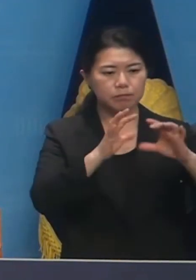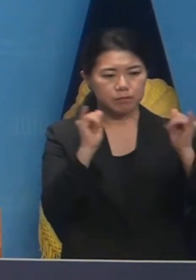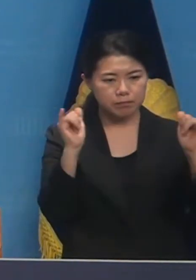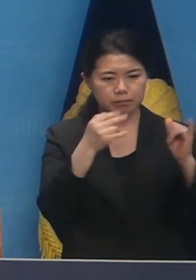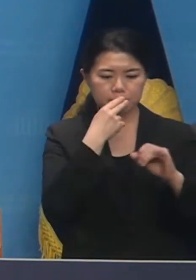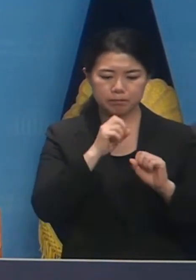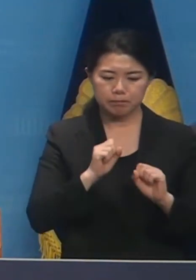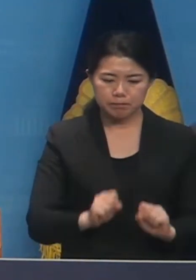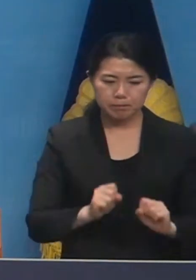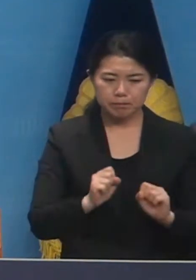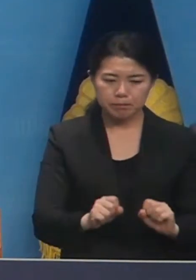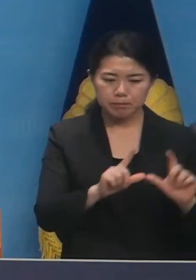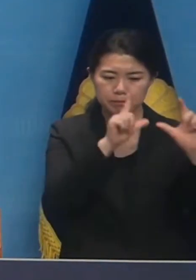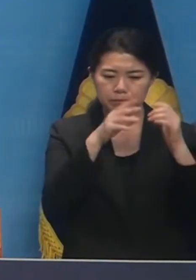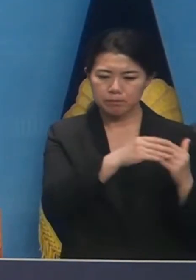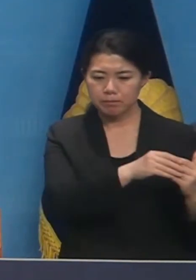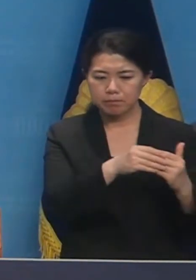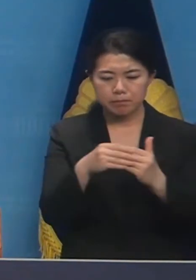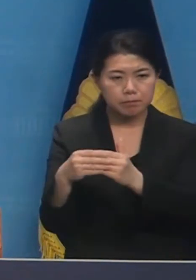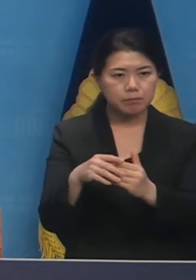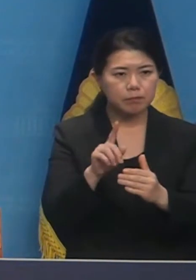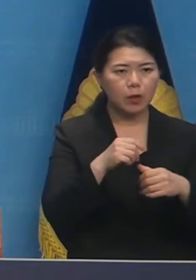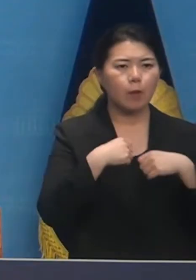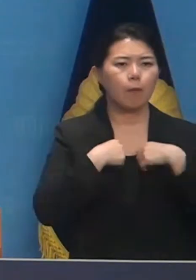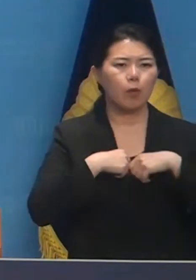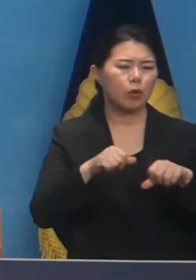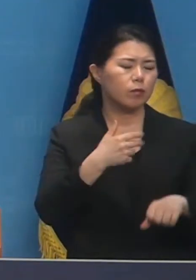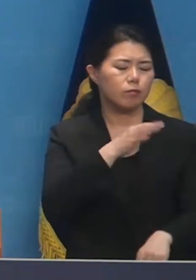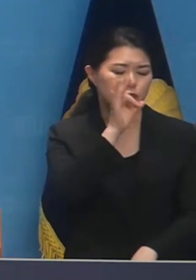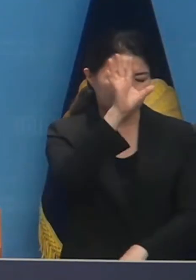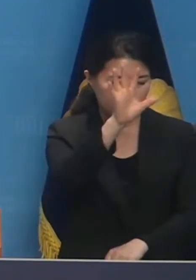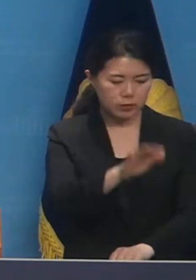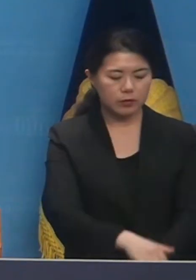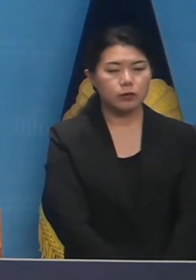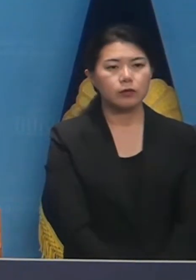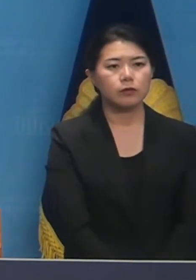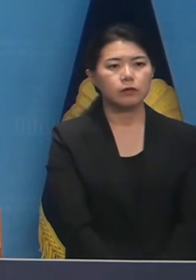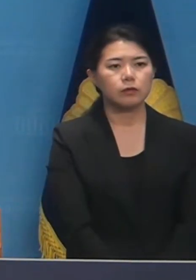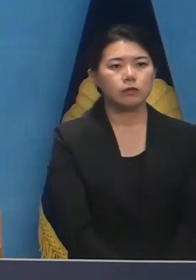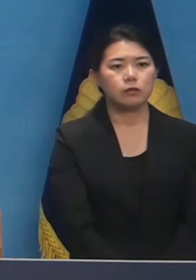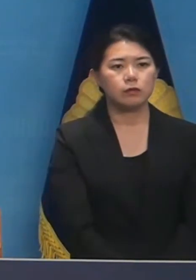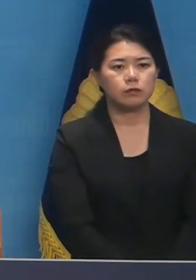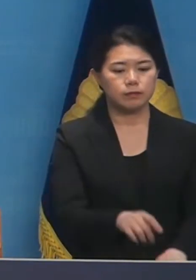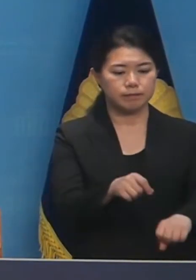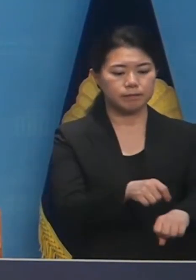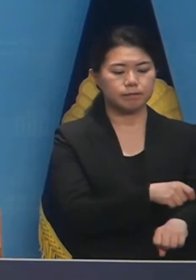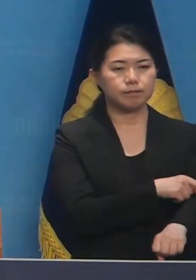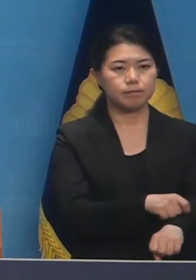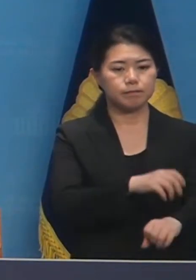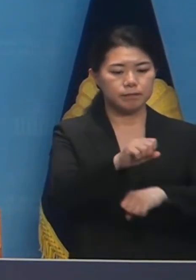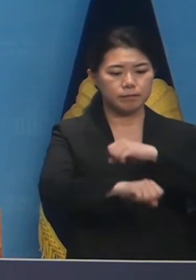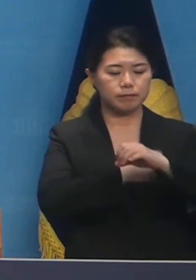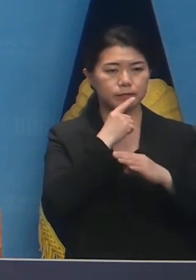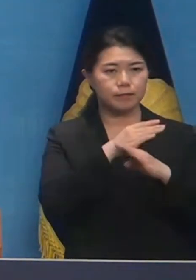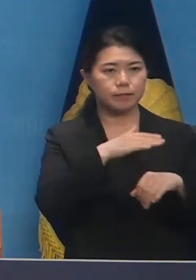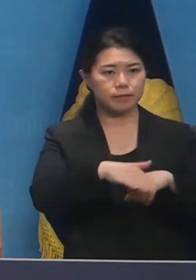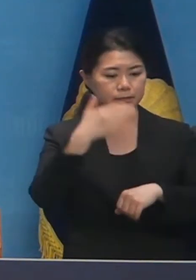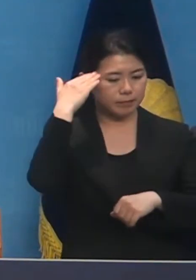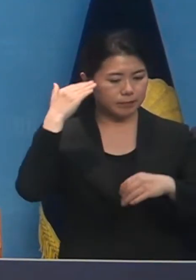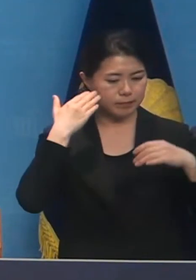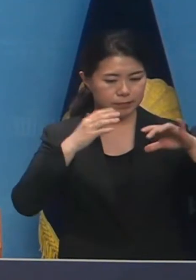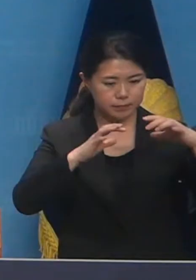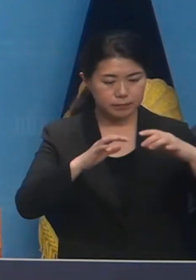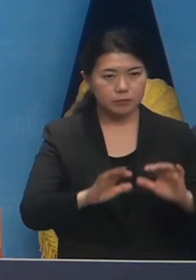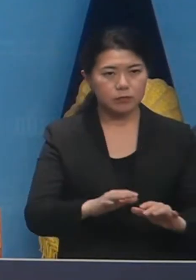안녕한 삶으로 인도하는 것은 포기할 수 없는 사명인 것이다. 특별히 자유민주주의